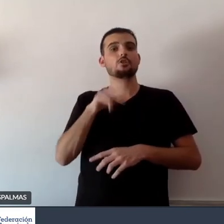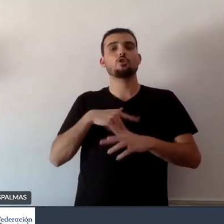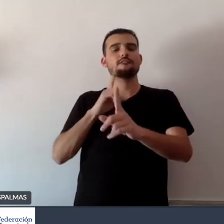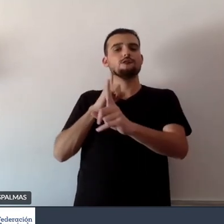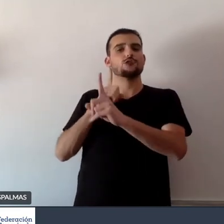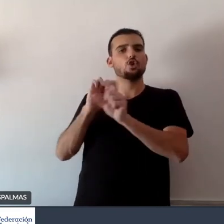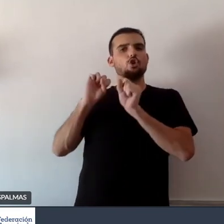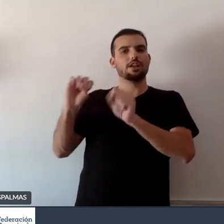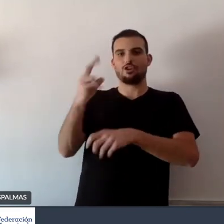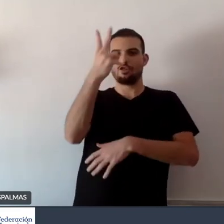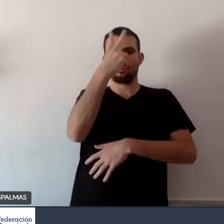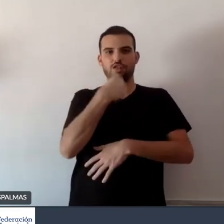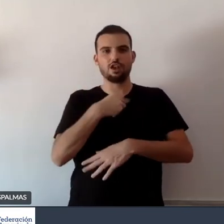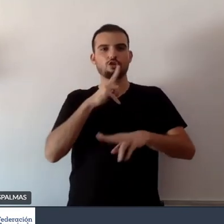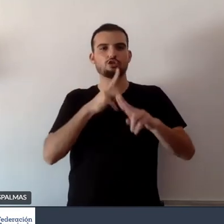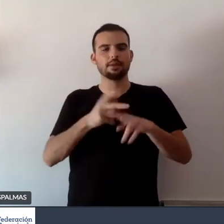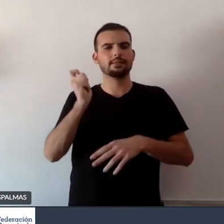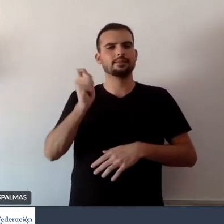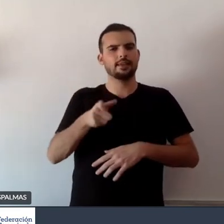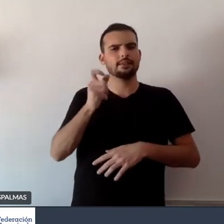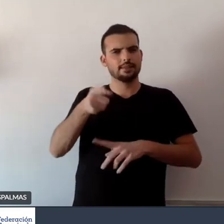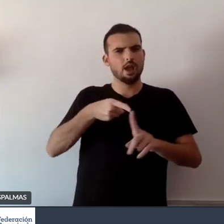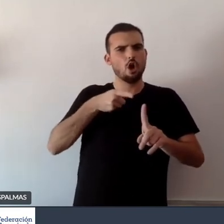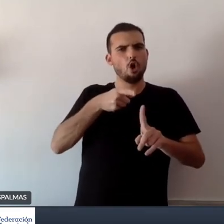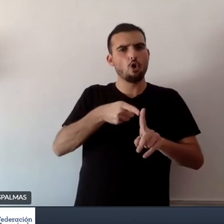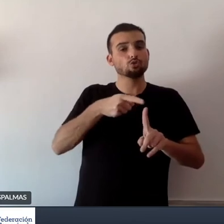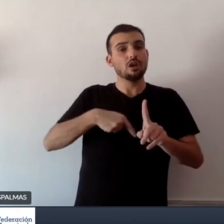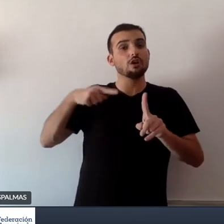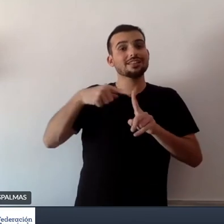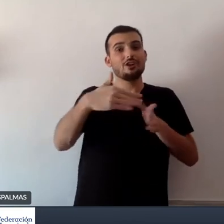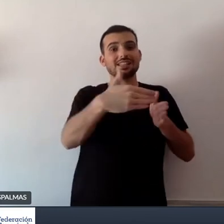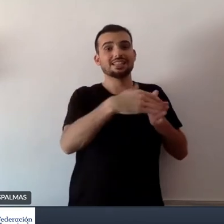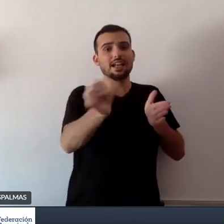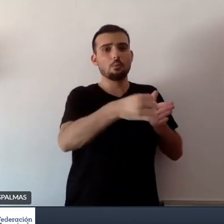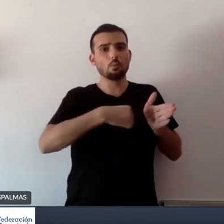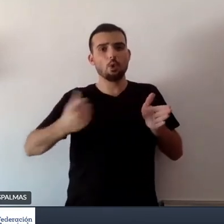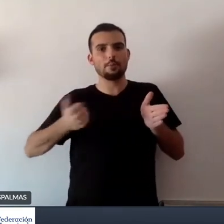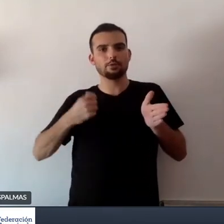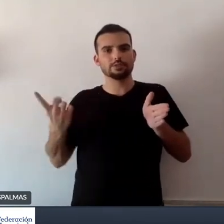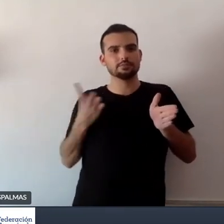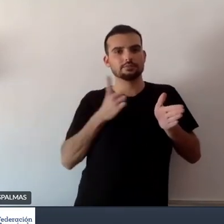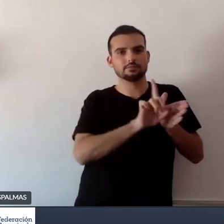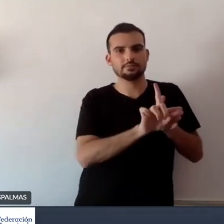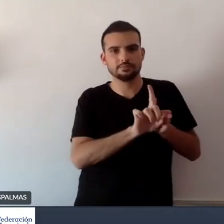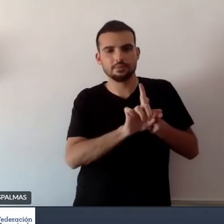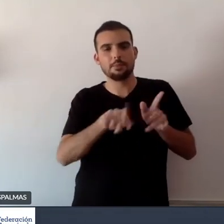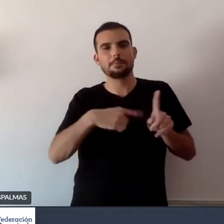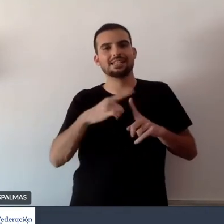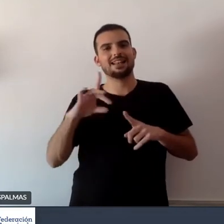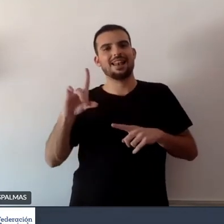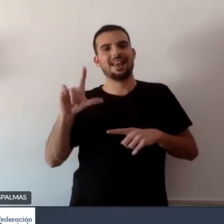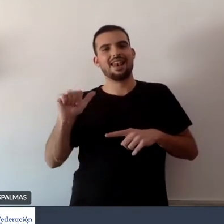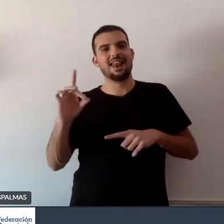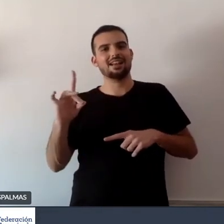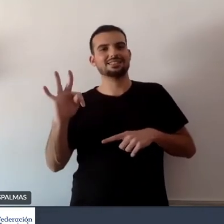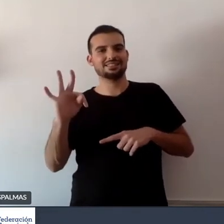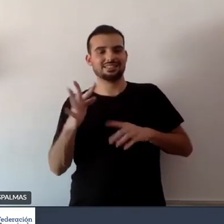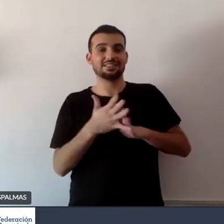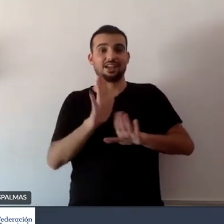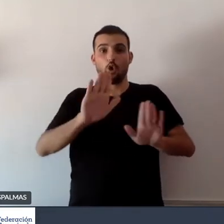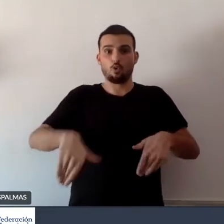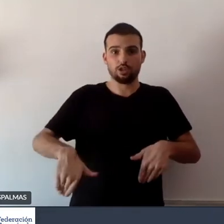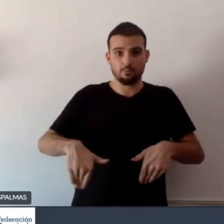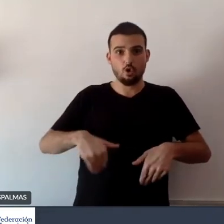más utilizado para ocupar la esquina y atacar la ayuda del last, que sería el jugador que tiene que hacer